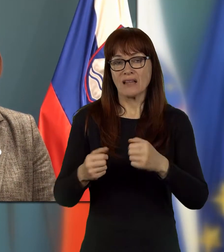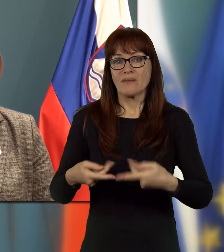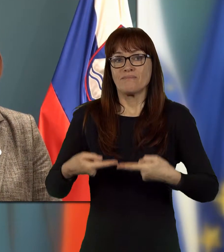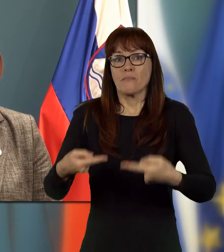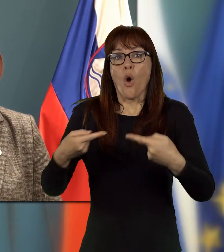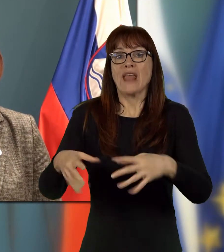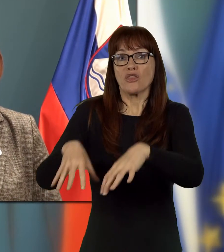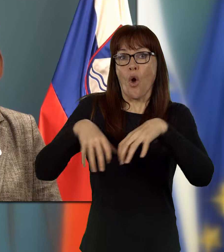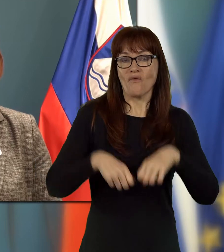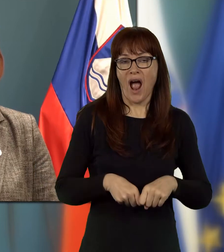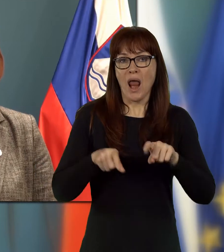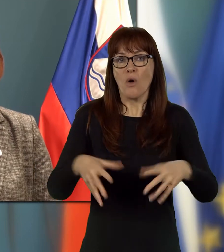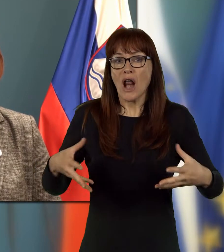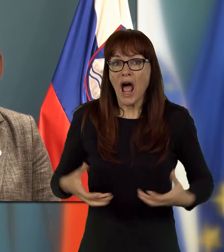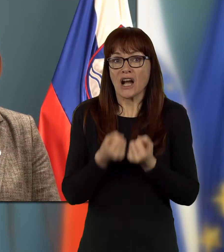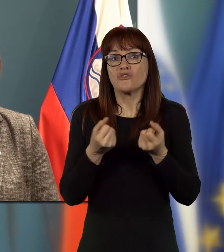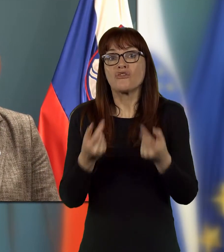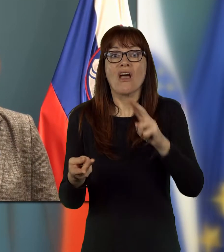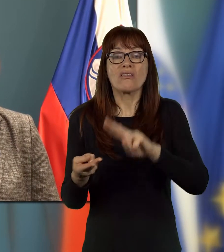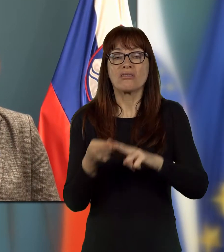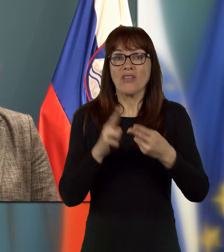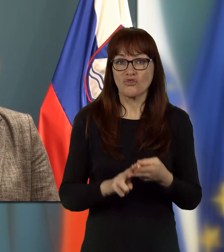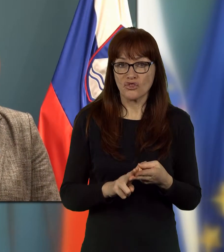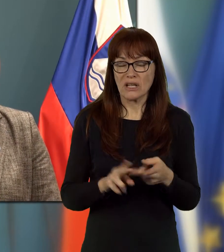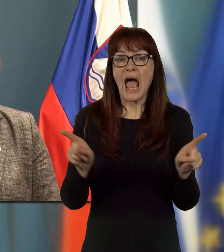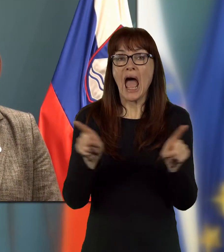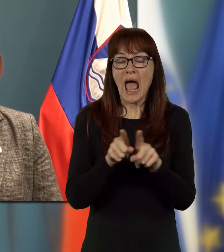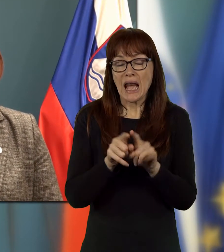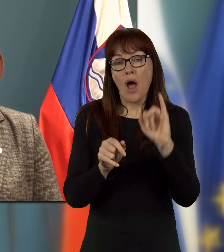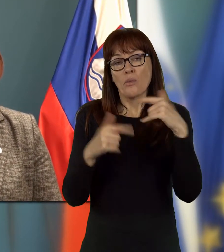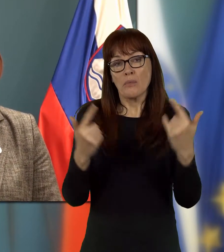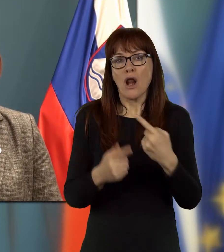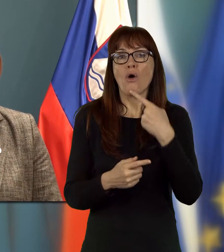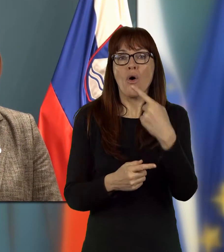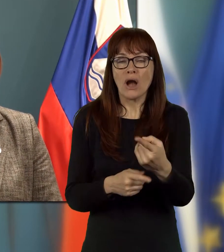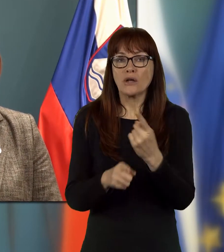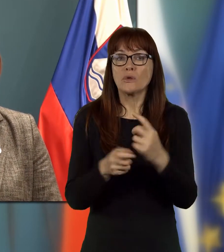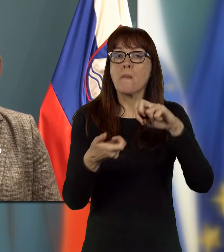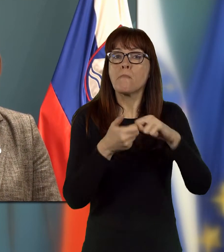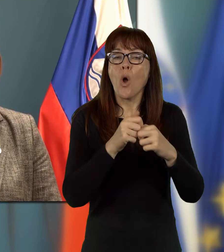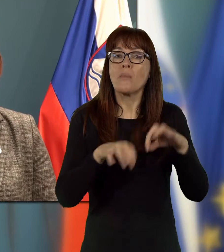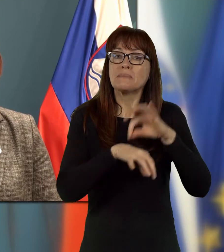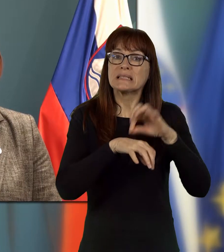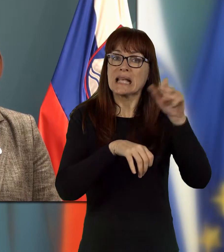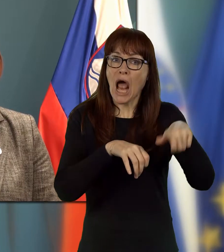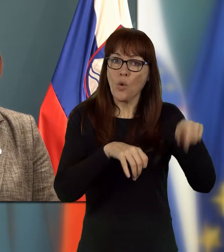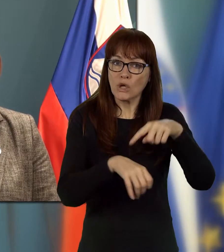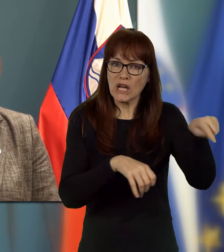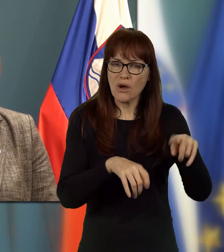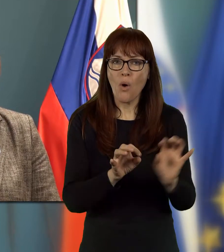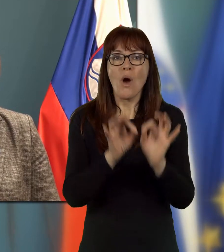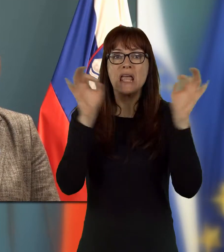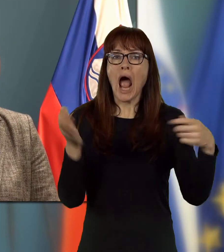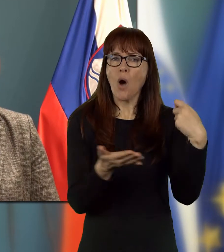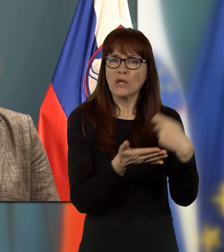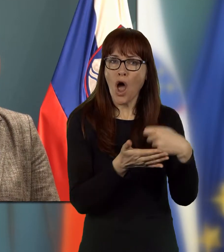vlada podedovala in ga je morala razrešiti na nek način. Enako bi lahko rekli tudi za problem zdravnikov, kjer